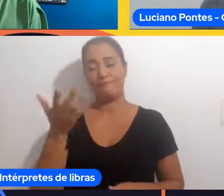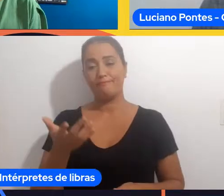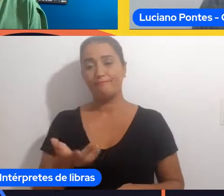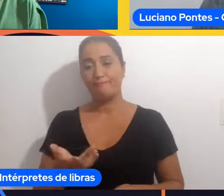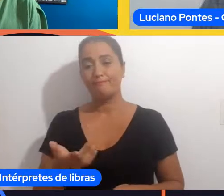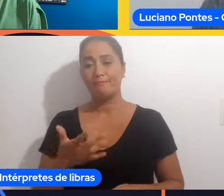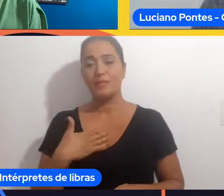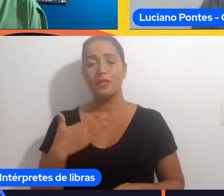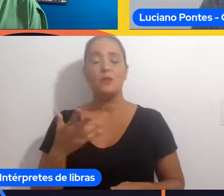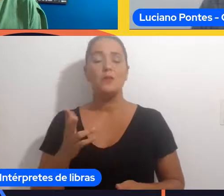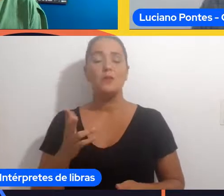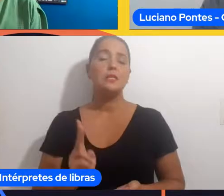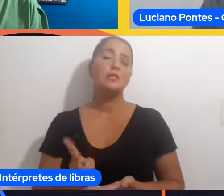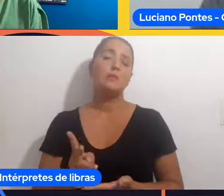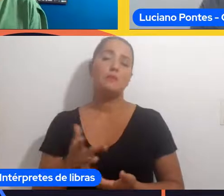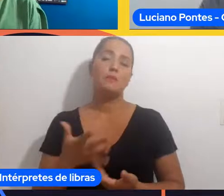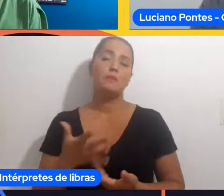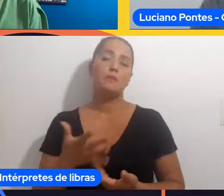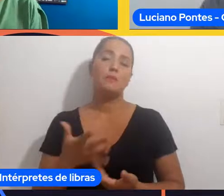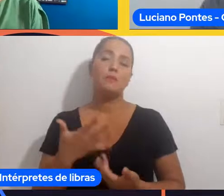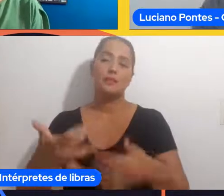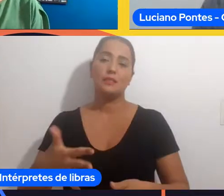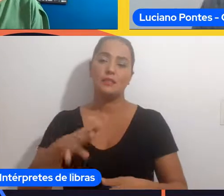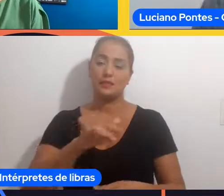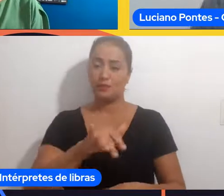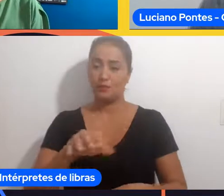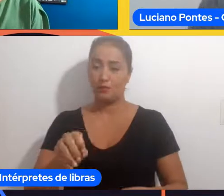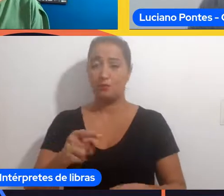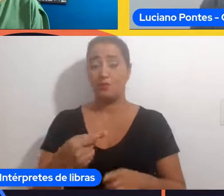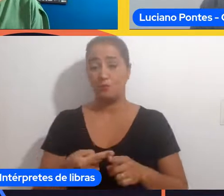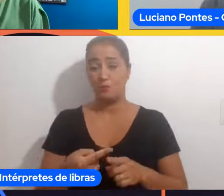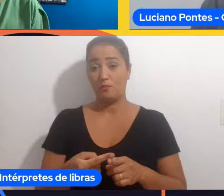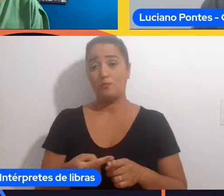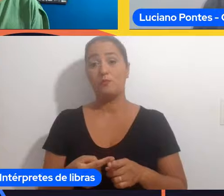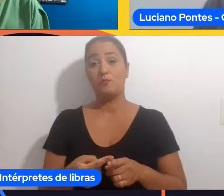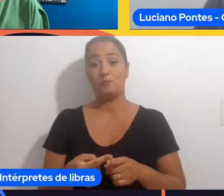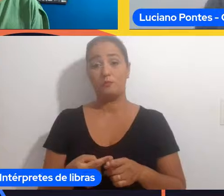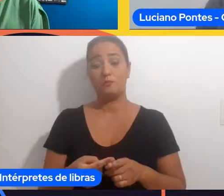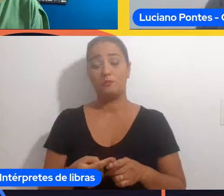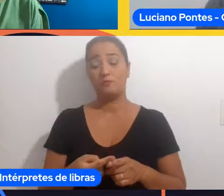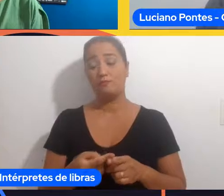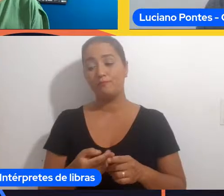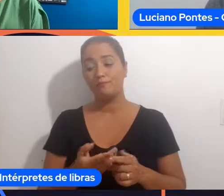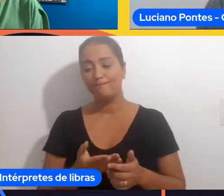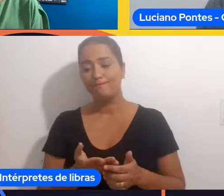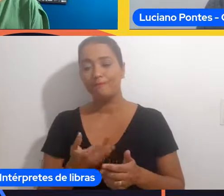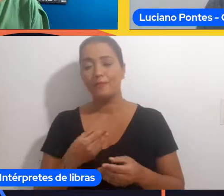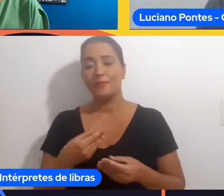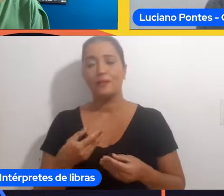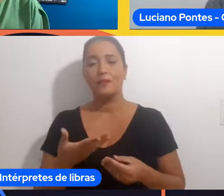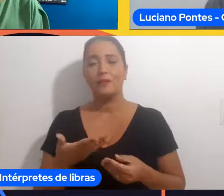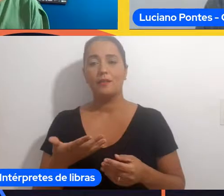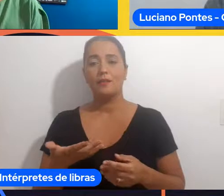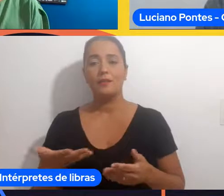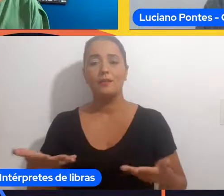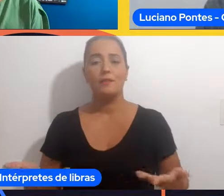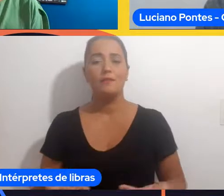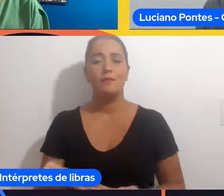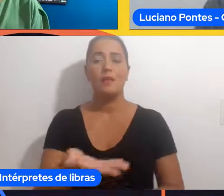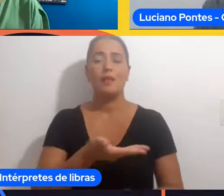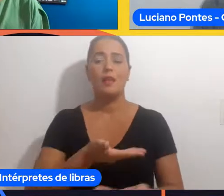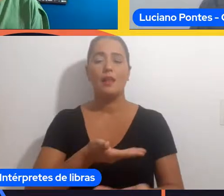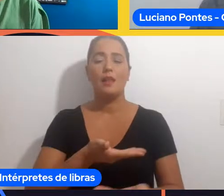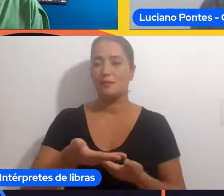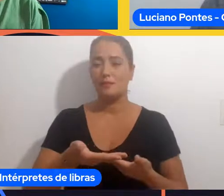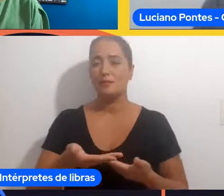sempre também falo bastante isso, porque eu acho que como mediador, como provocador dessas relações também, eu vejo